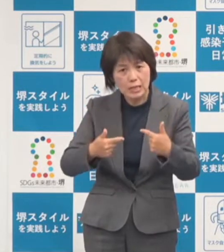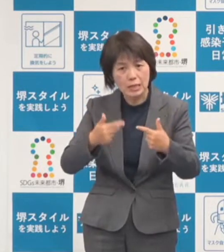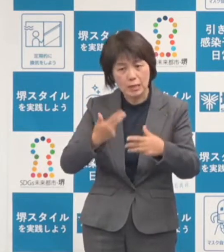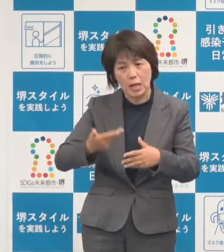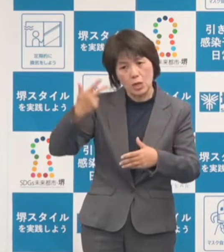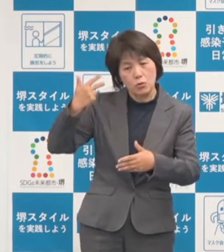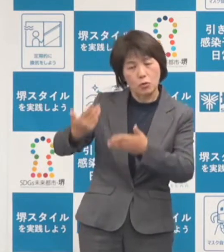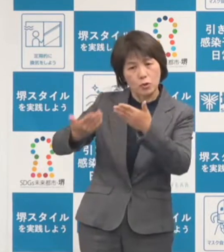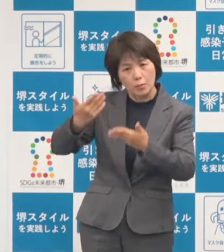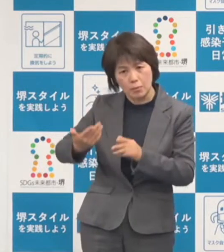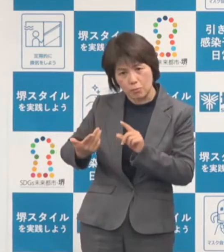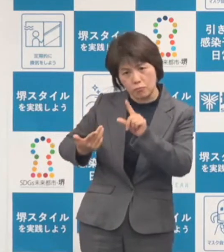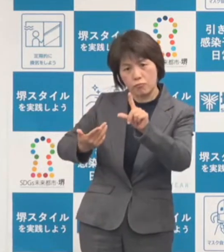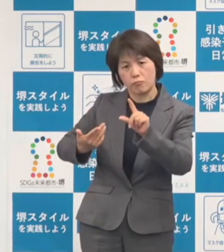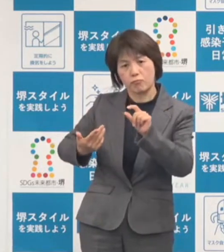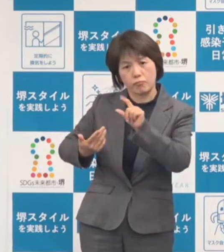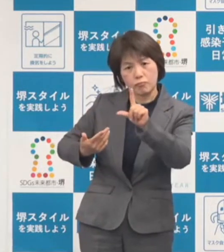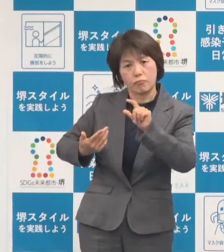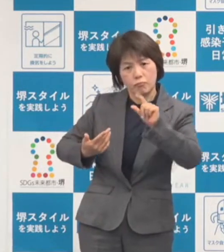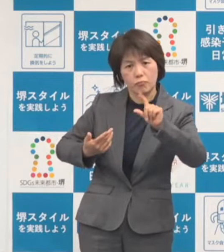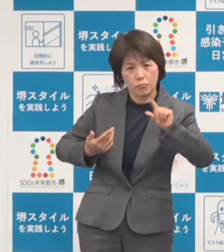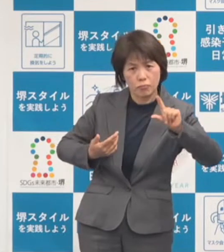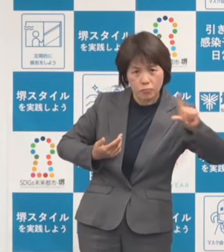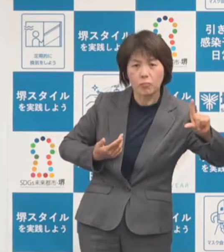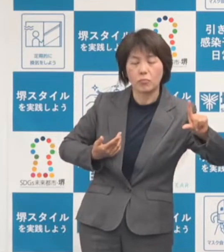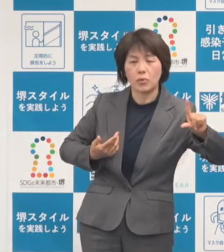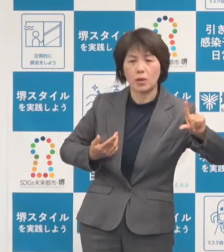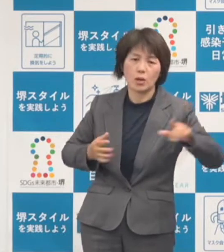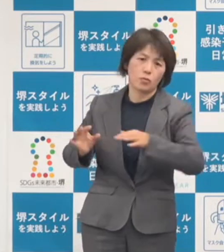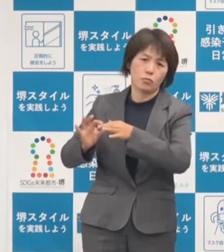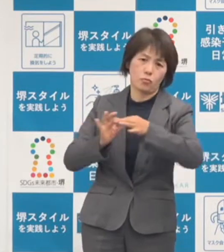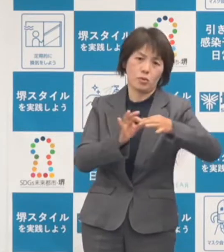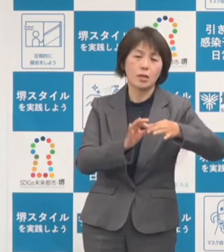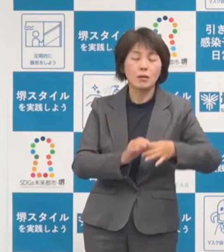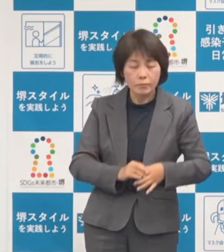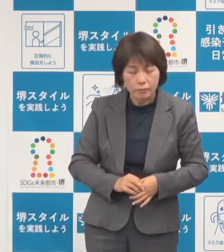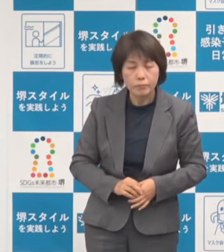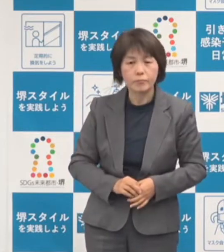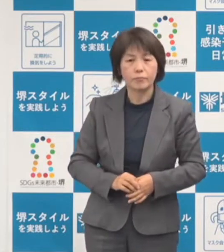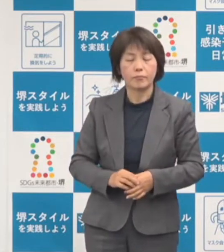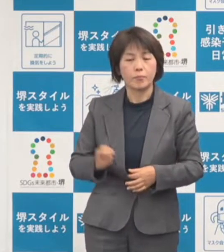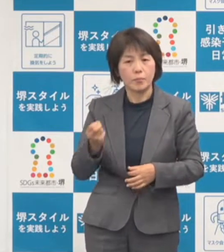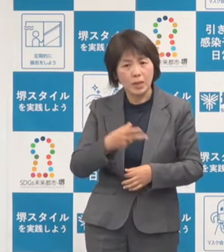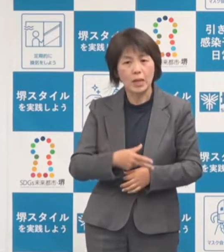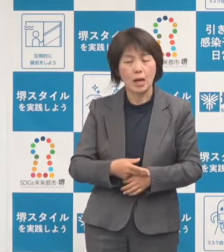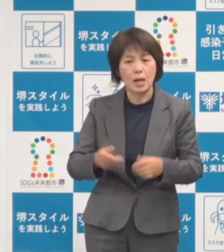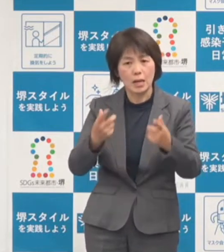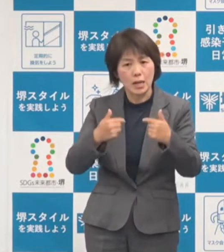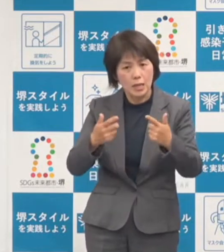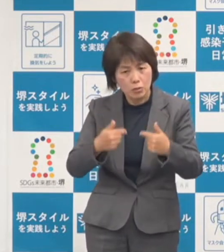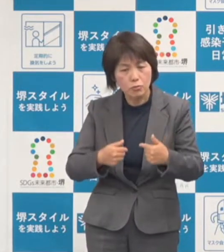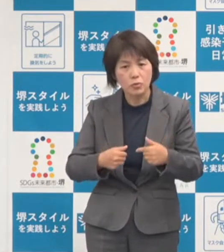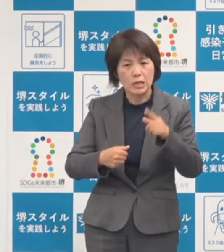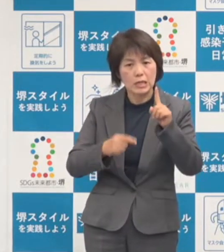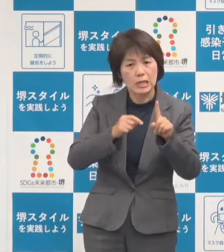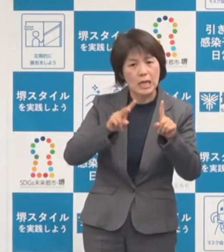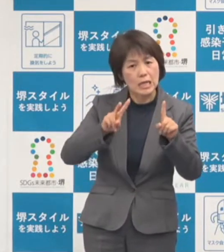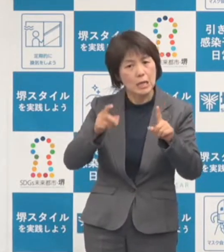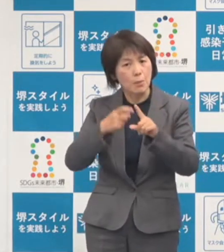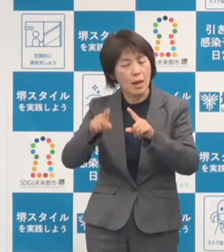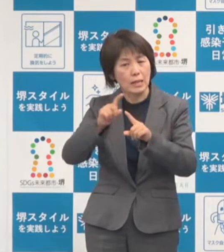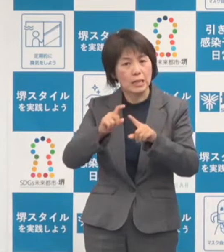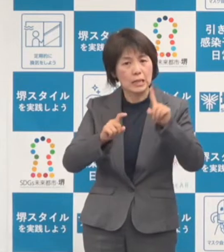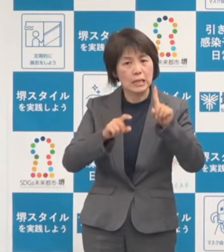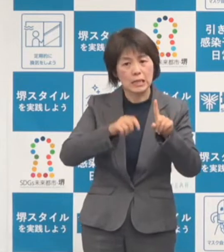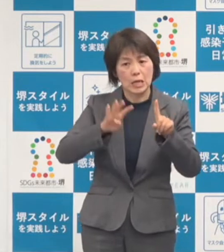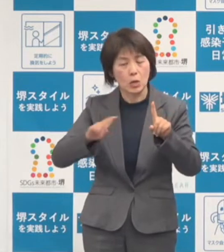週比を上回る新規陽性者数が続いておりまして、しかも連日1.2倍から1.4